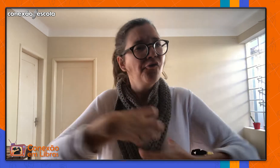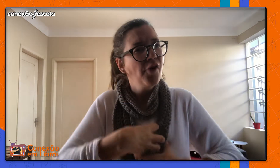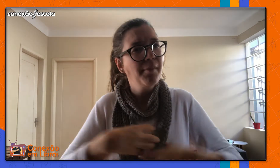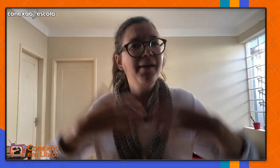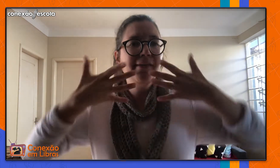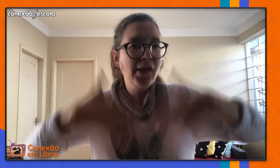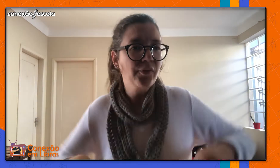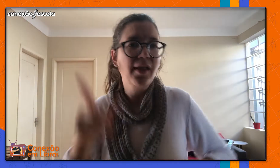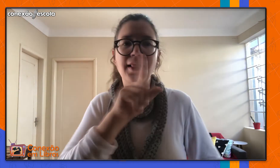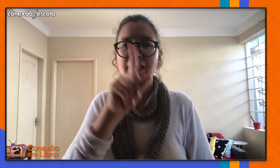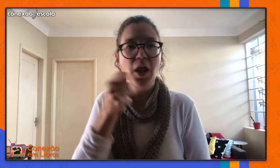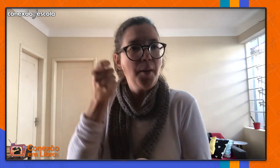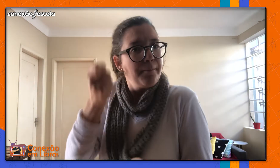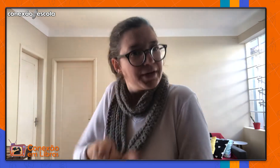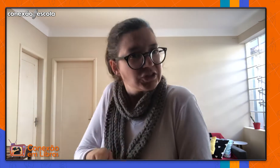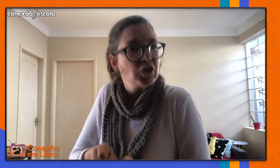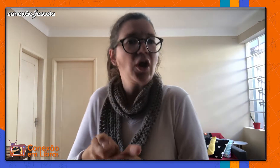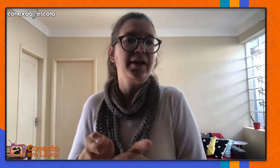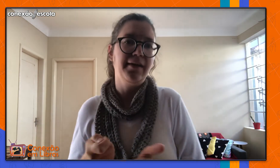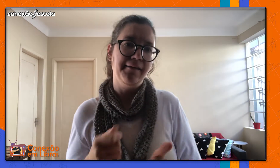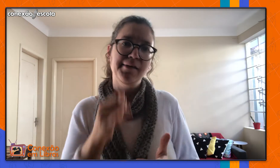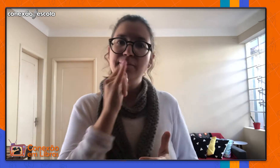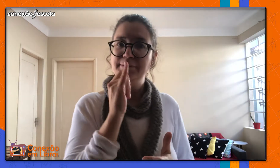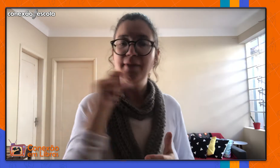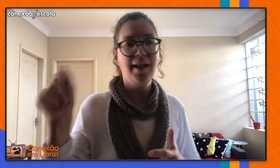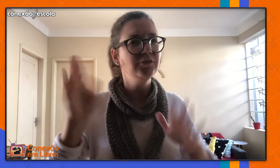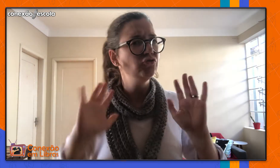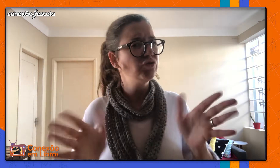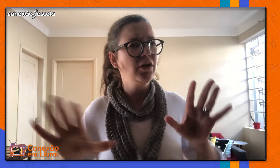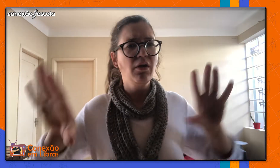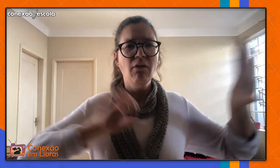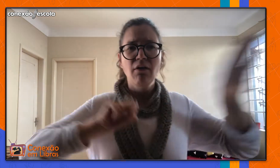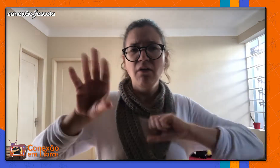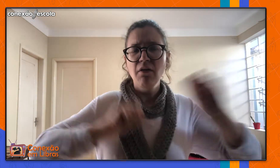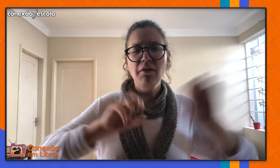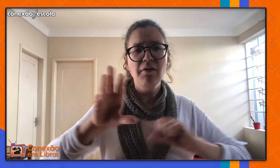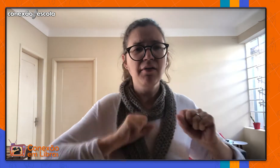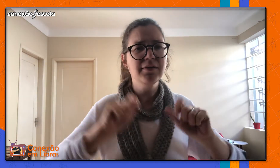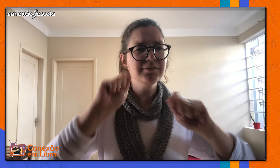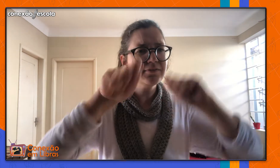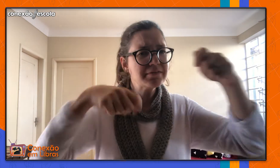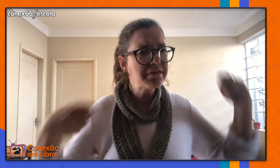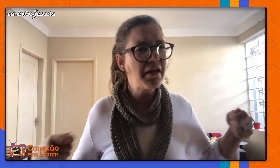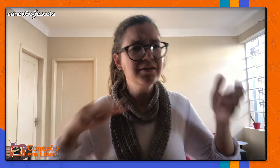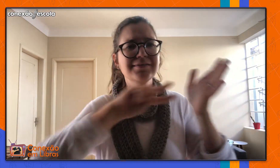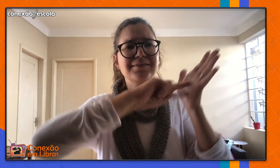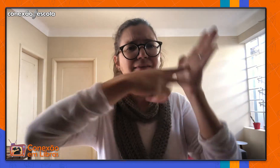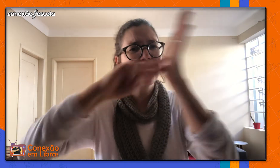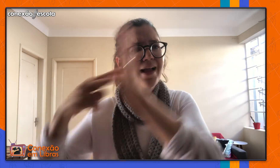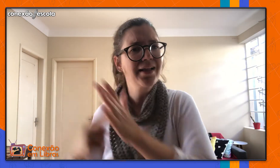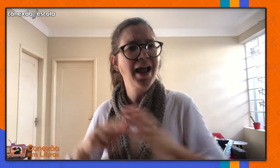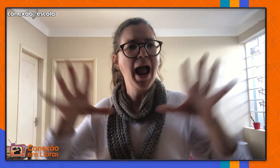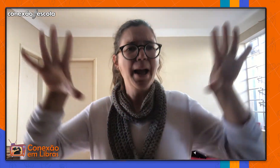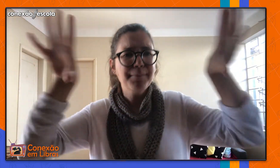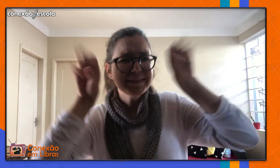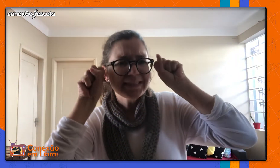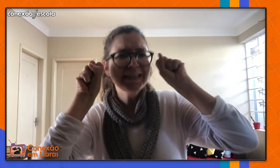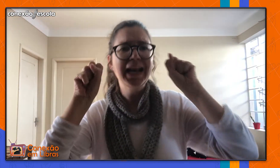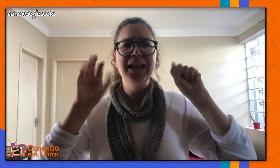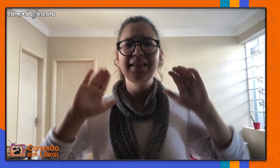também consegue fazer isso de forma natural. Não é algo que eu obrigue elas a fazer. Aprender todo o significado dos